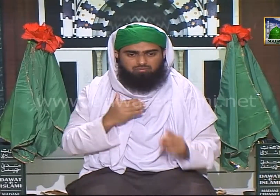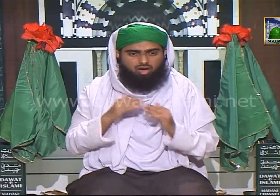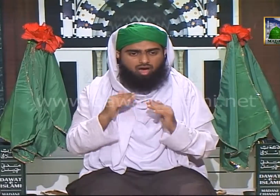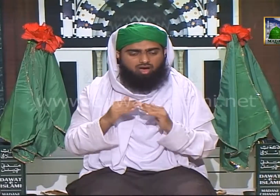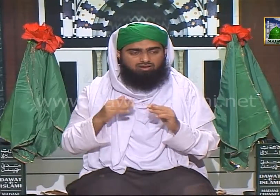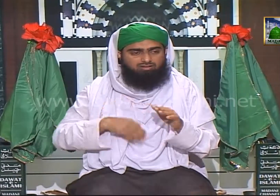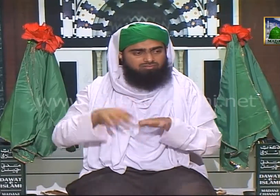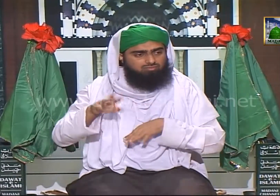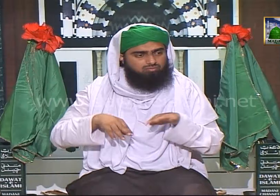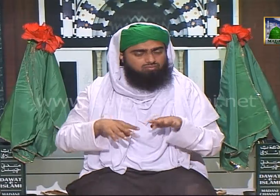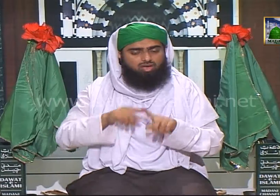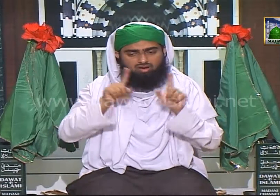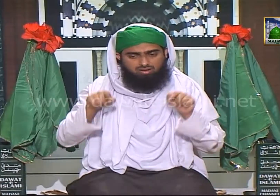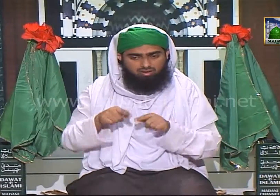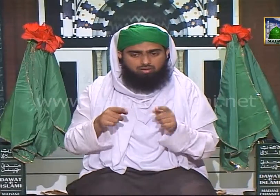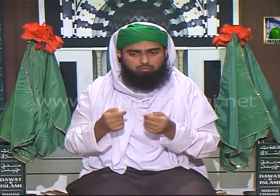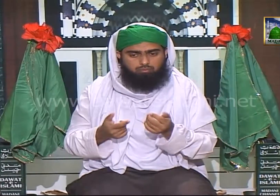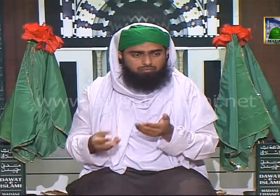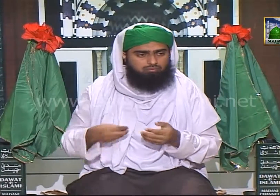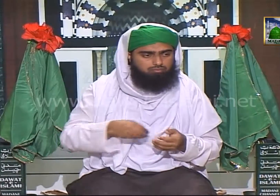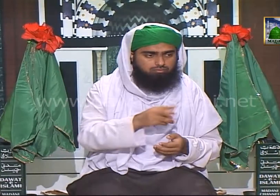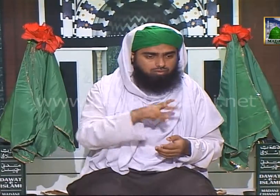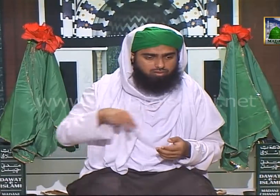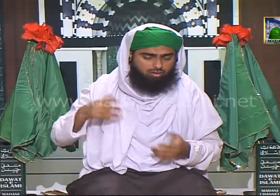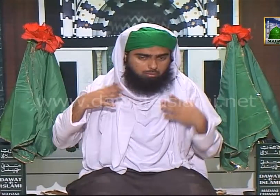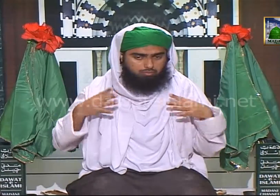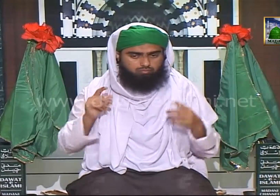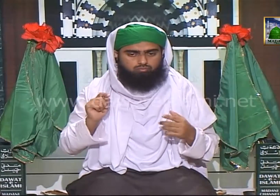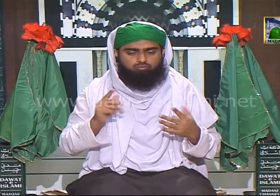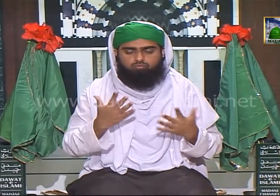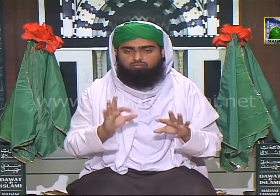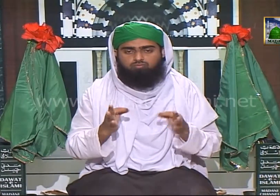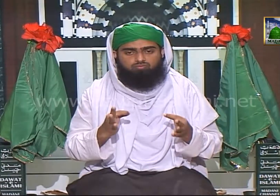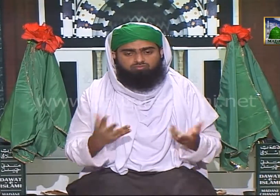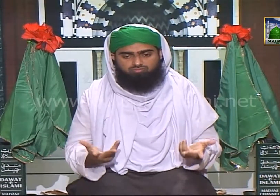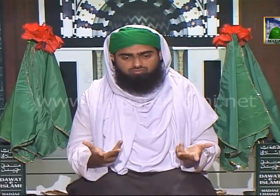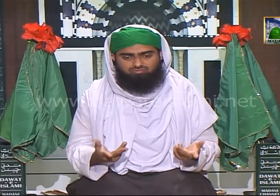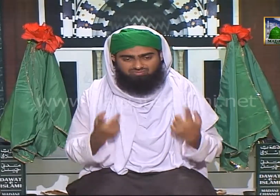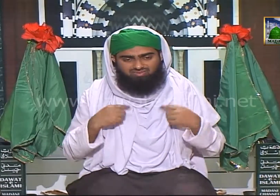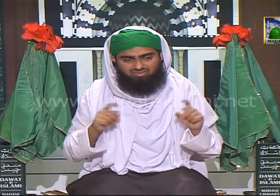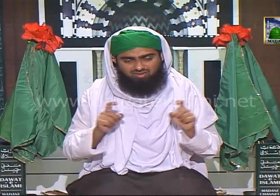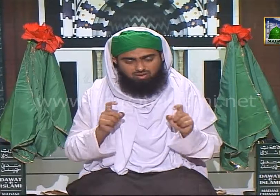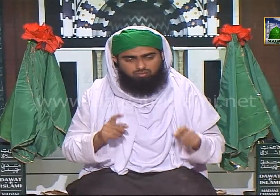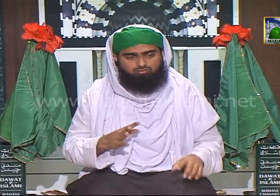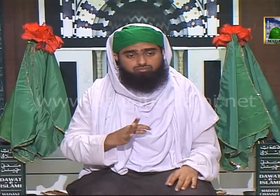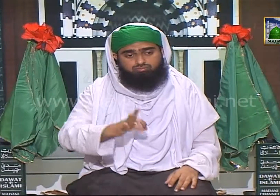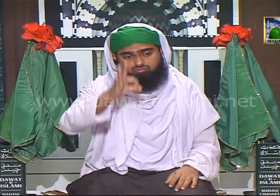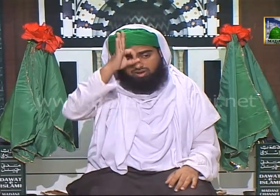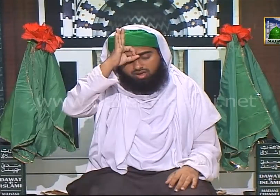اڑائیں، لیکن اللہ کے ولی کو دیکھیے گٹھڑا، وہ گٹھا بہت بڑا لکڑی میں ڈال دیا. حضرت امام اوزاعی رحمۃ اللہ علیہ وہ رحم آ گیا. اور